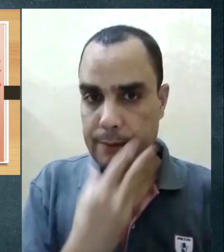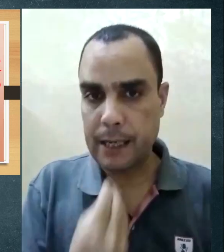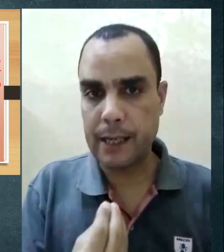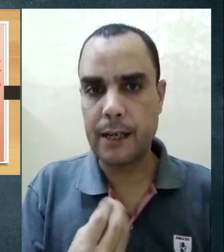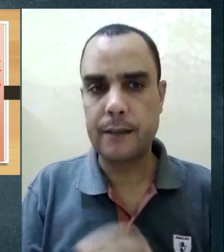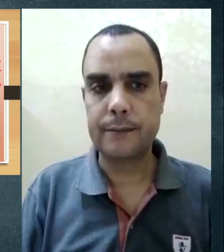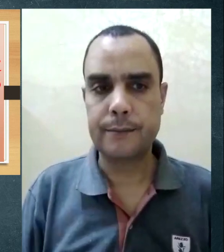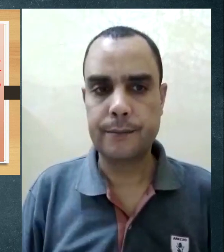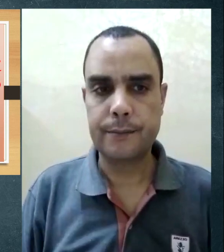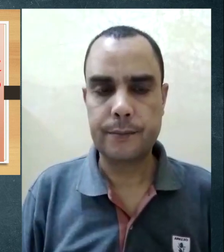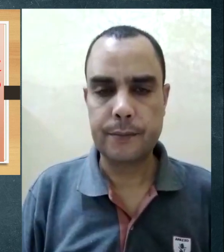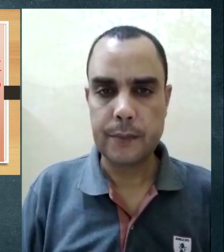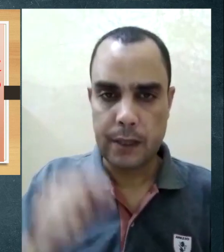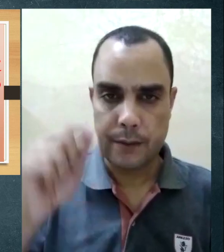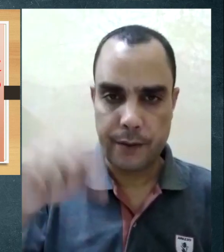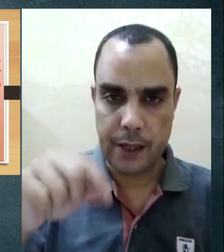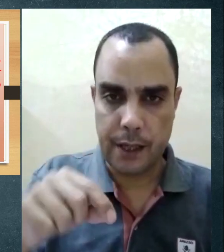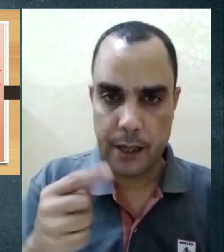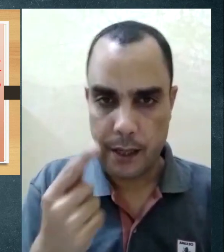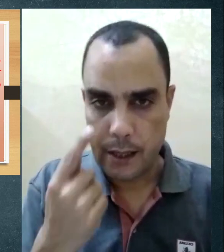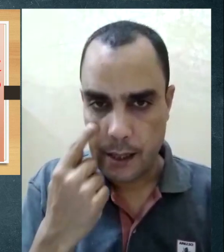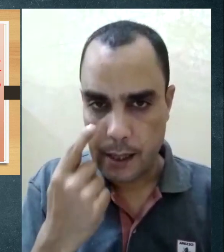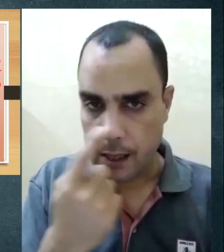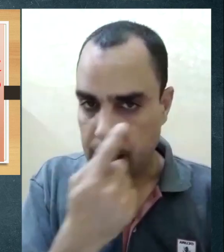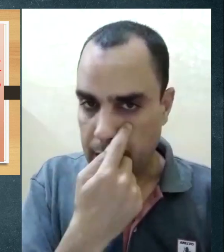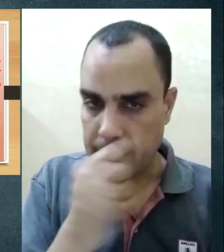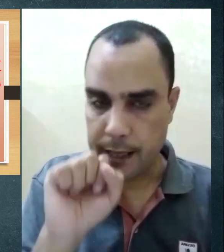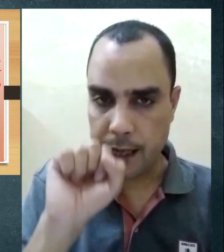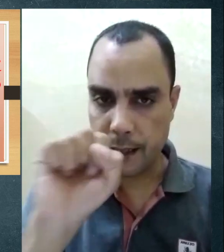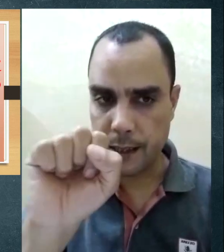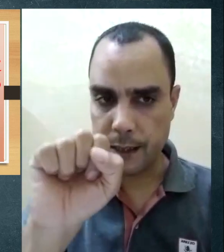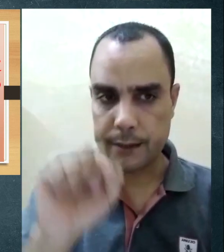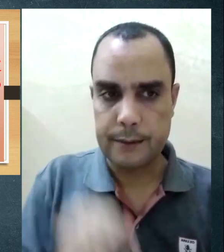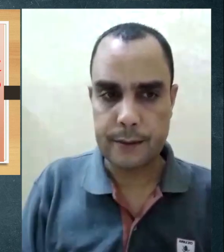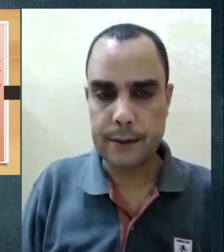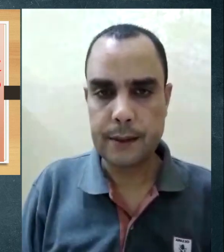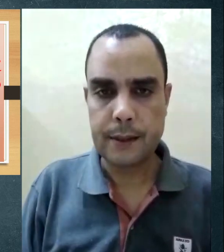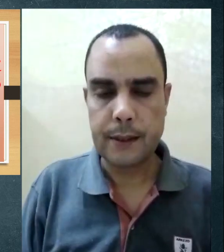الصورة الجمالية في عيناك